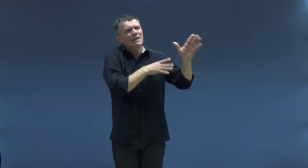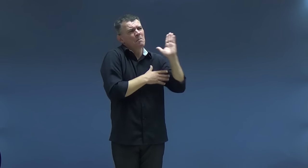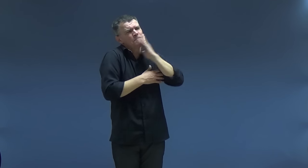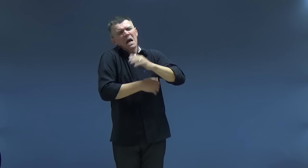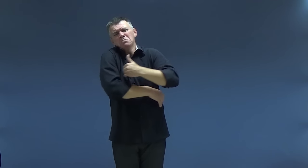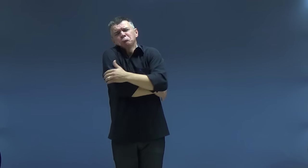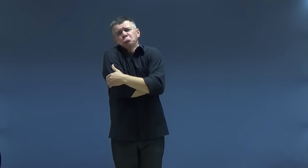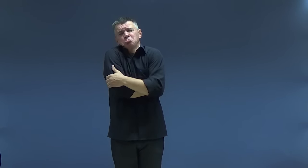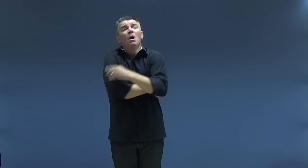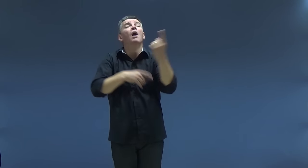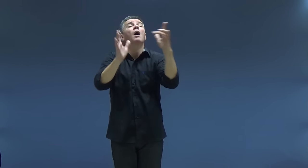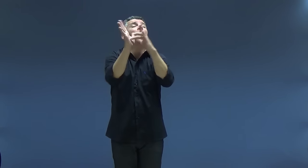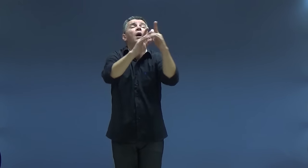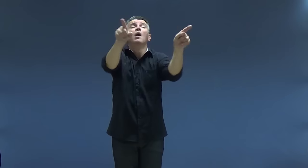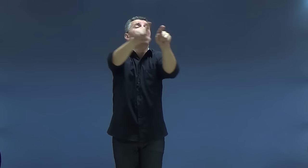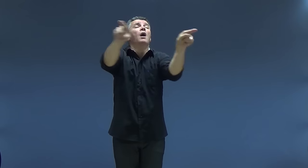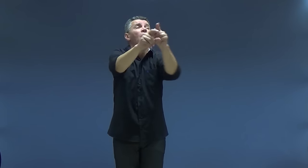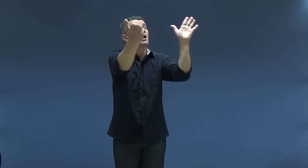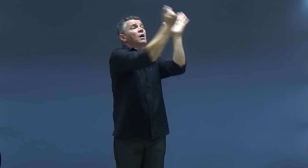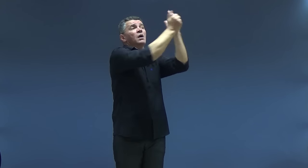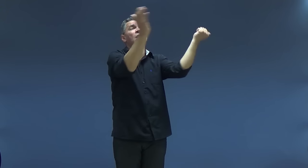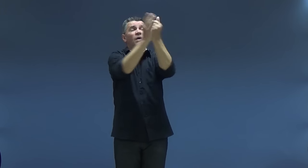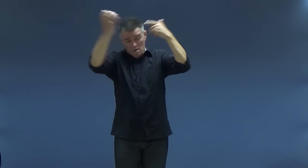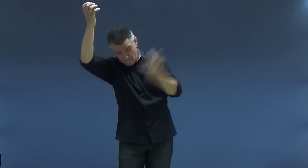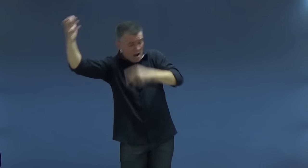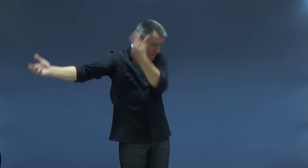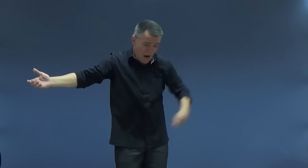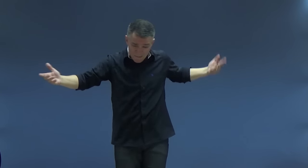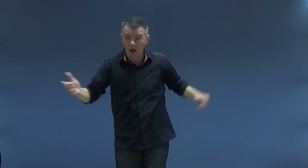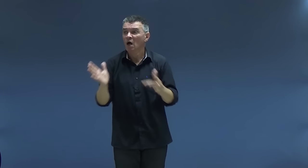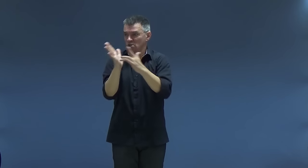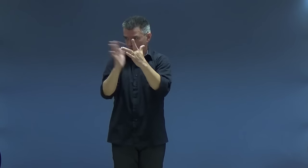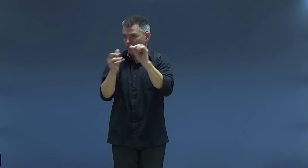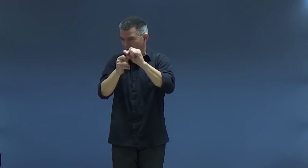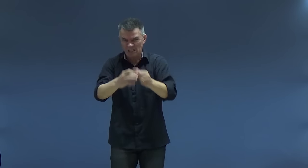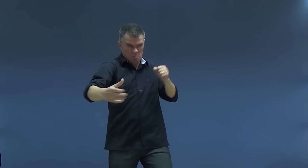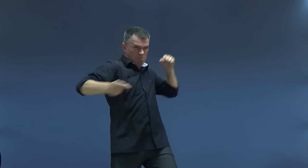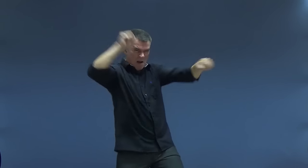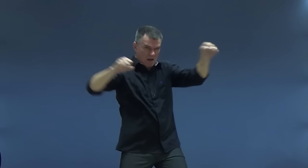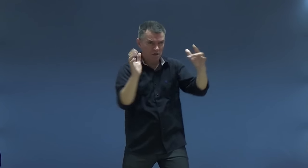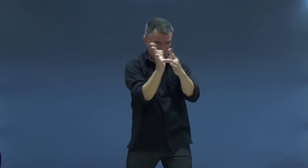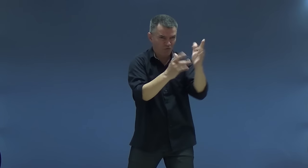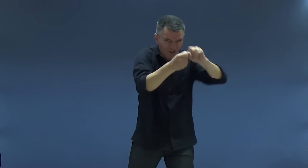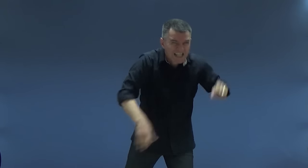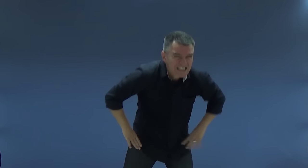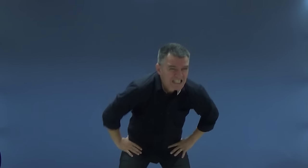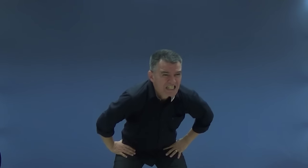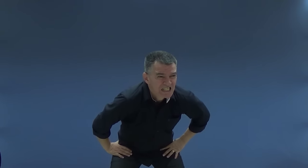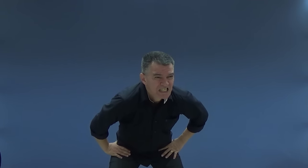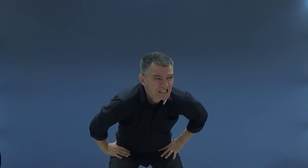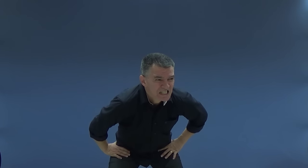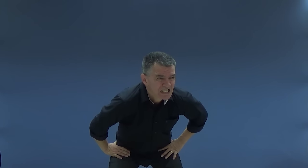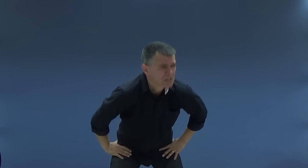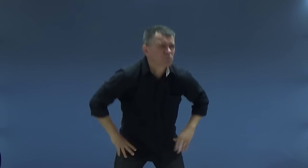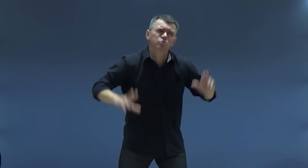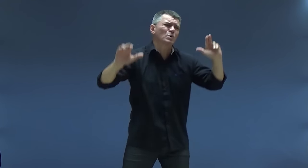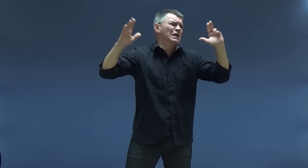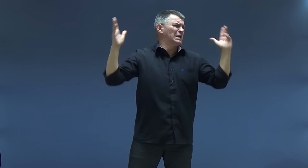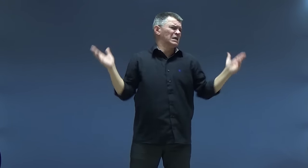disso. Ele me bateu, tudo bem. Lembra Jesus? Né? Na cruz sofreu e as pessoas bateram nele, na verdade.